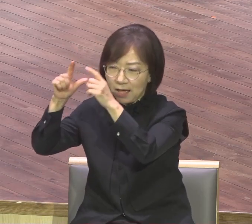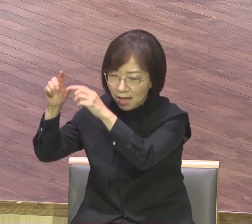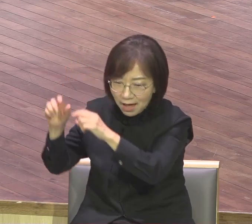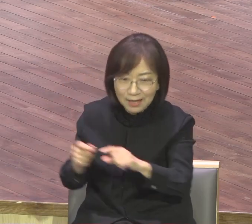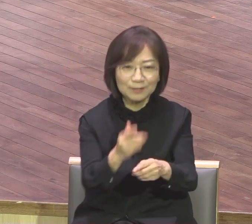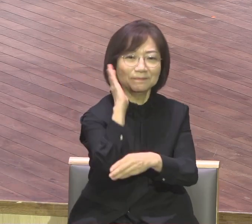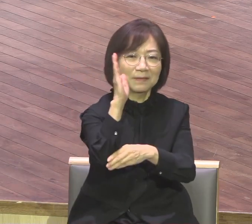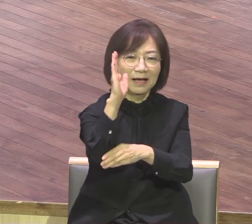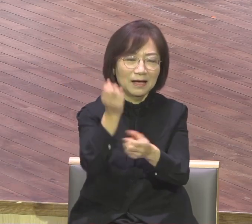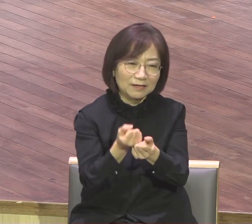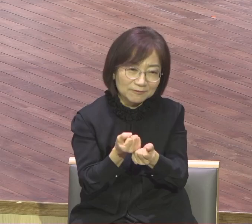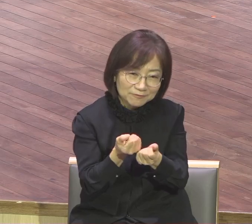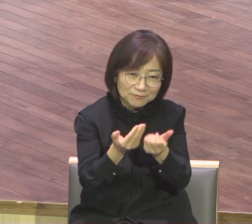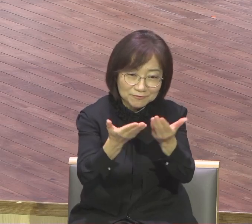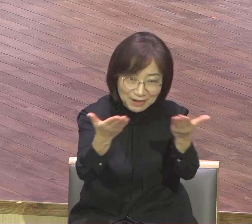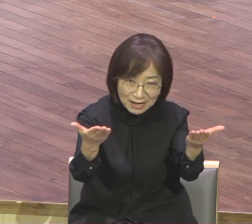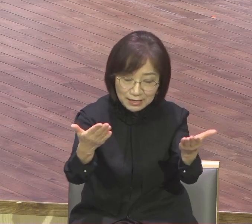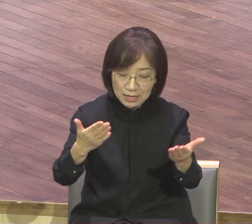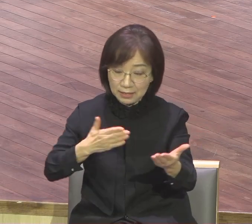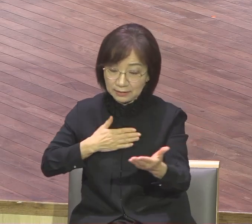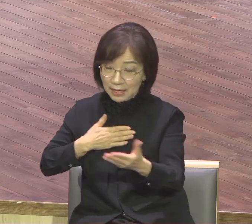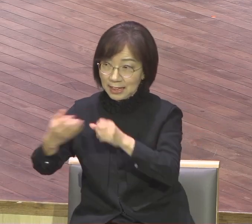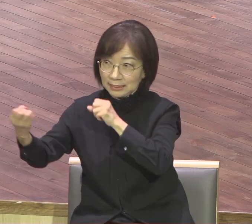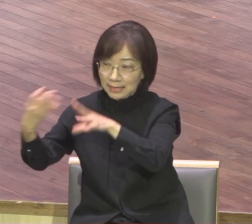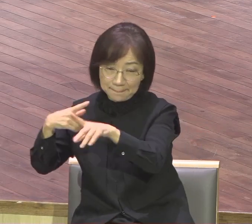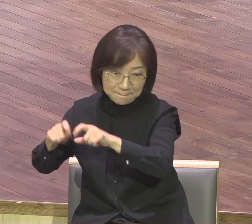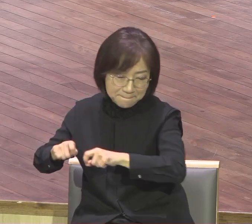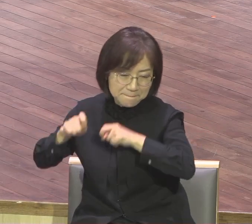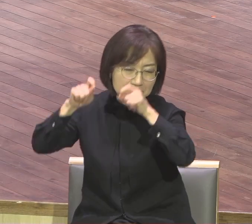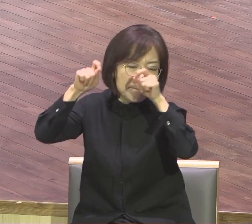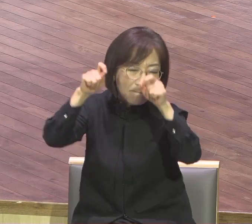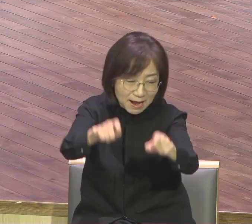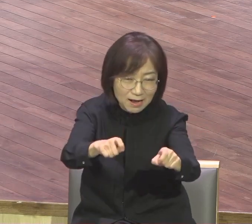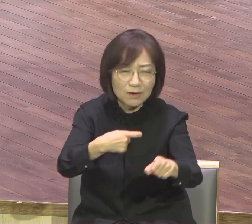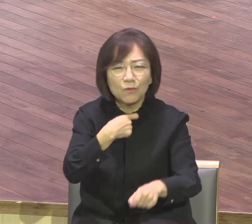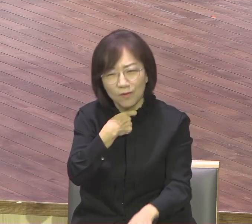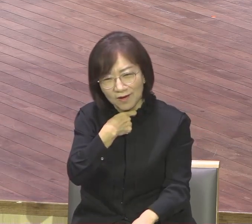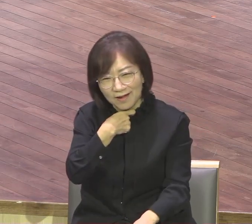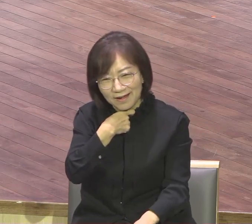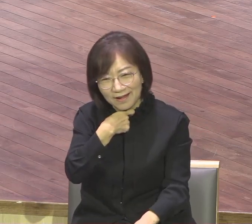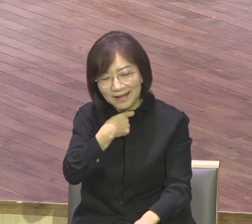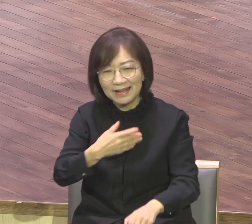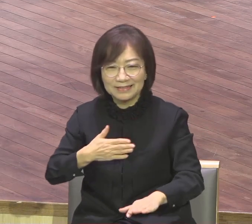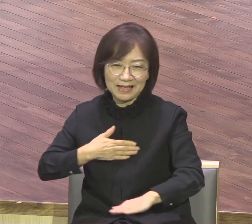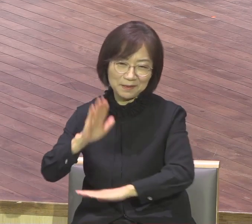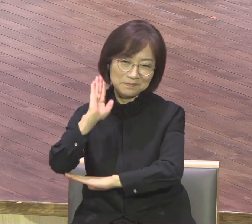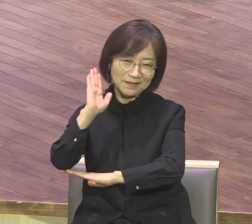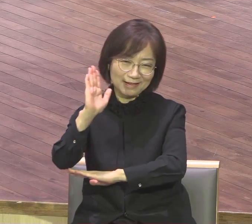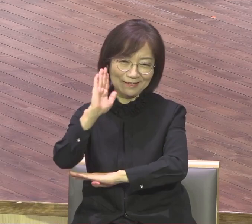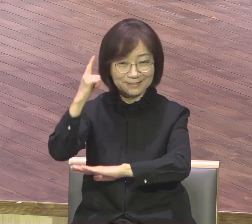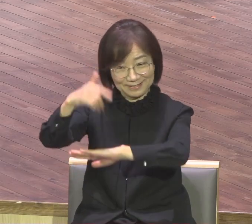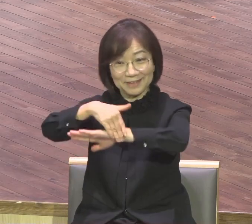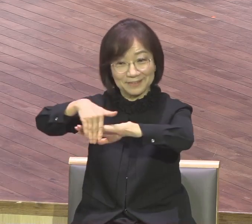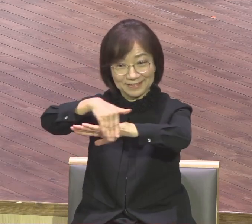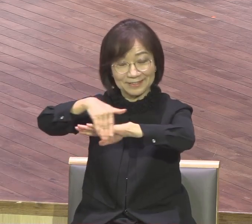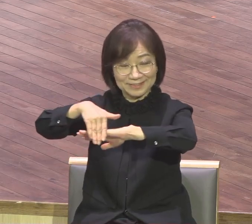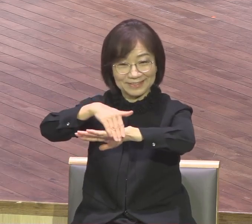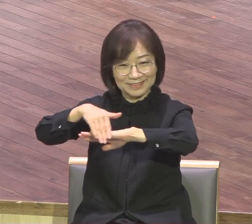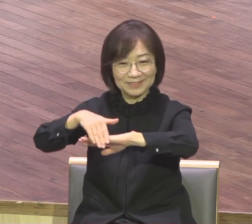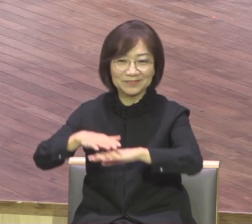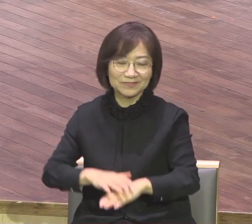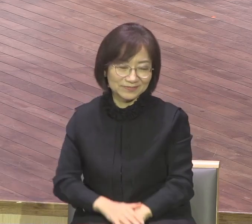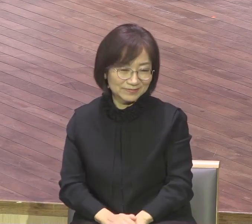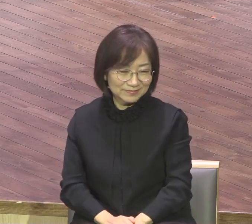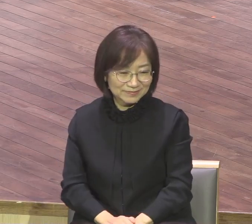남미에도 일어나기를 바라면서 그런 메시지를 할 것입니다. Y voy a transmitir el mensaje con el deseo que puedan encontrar